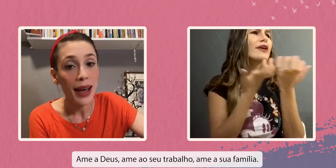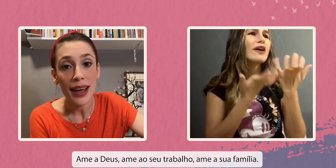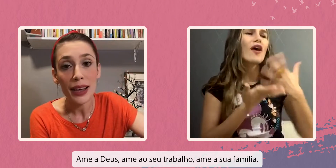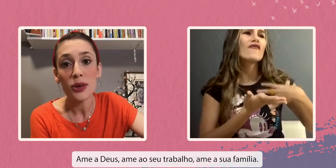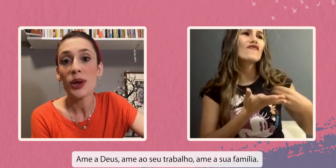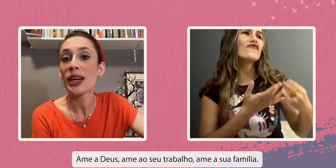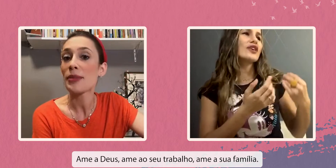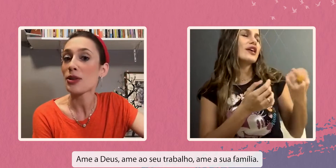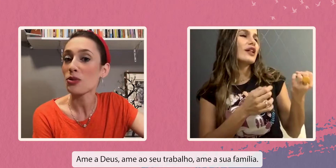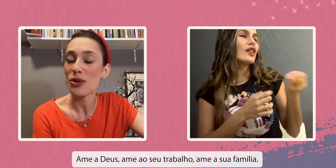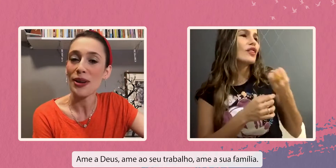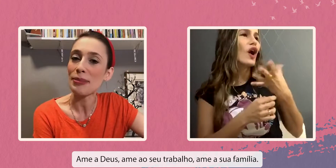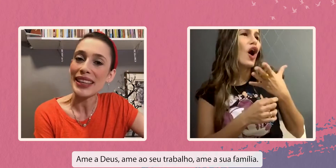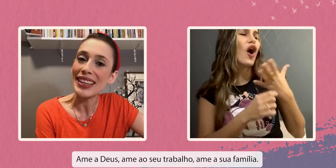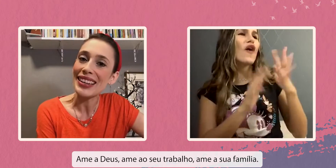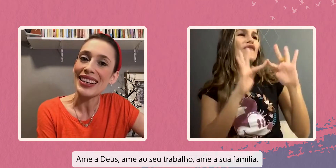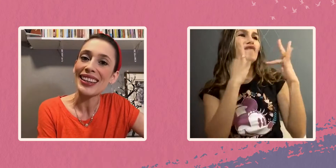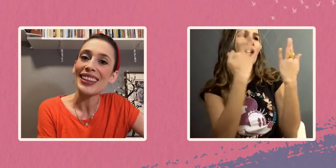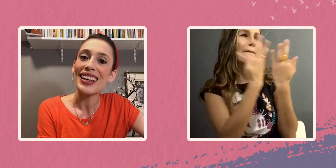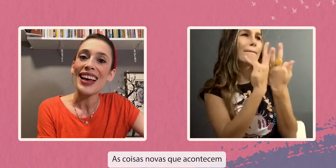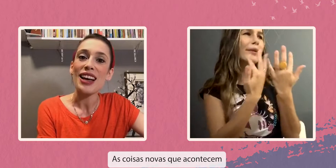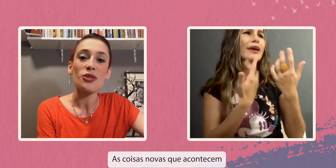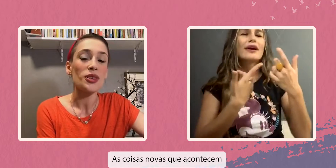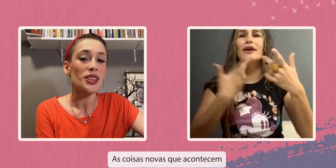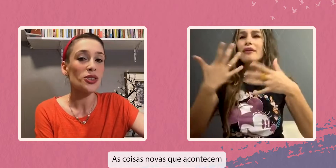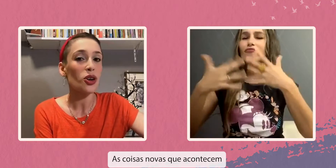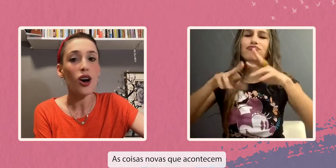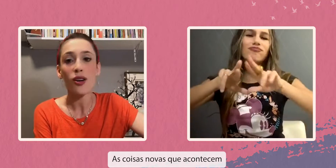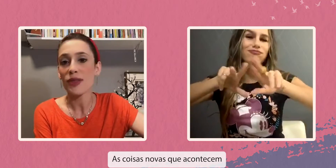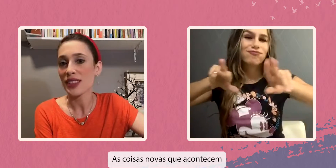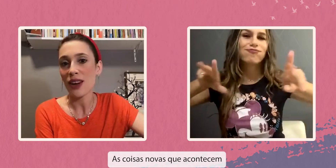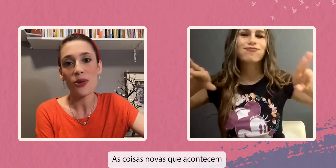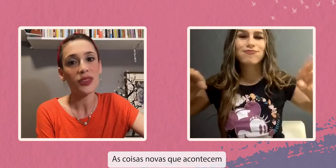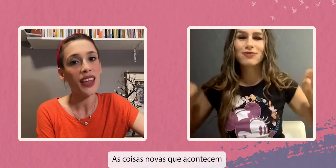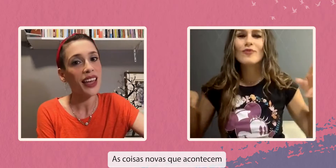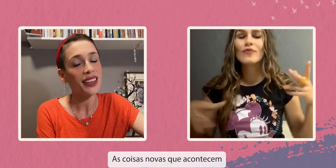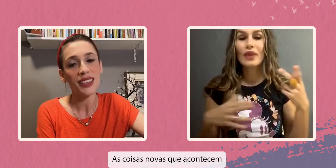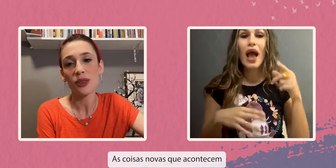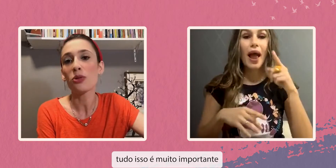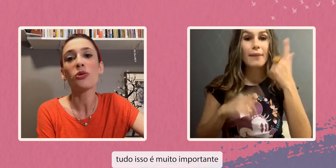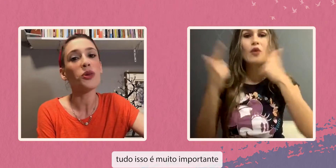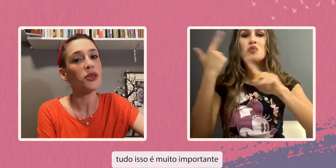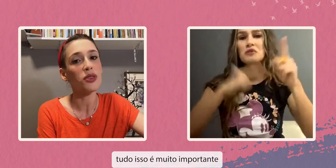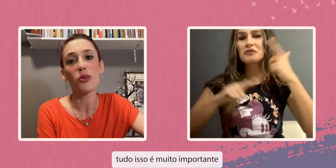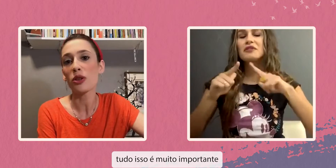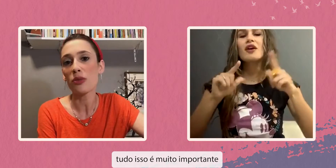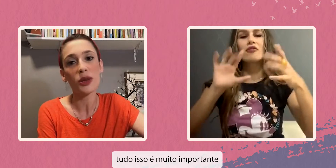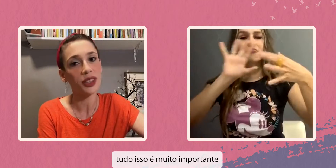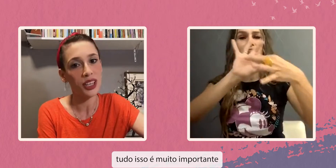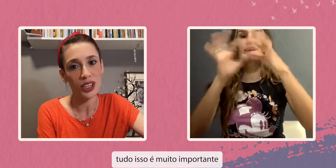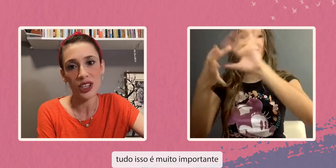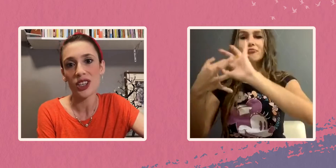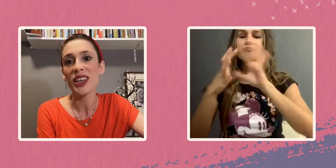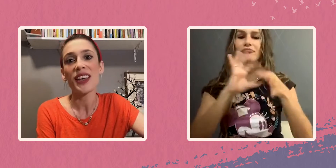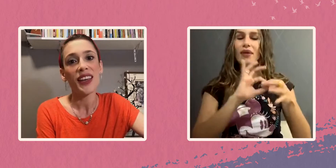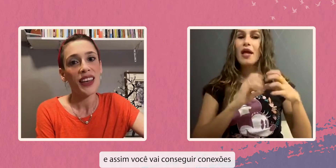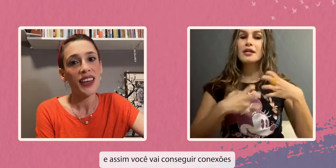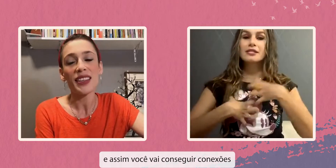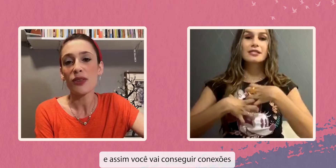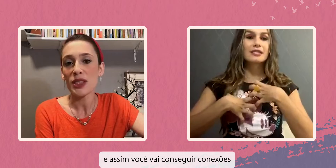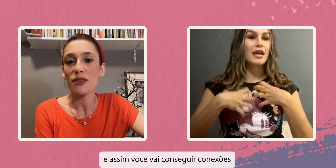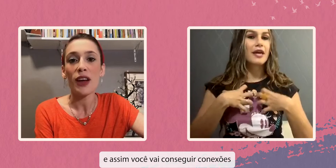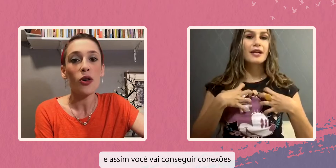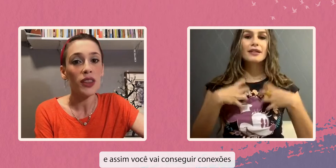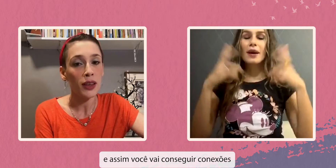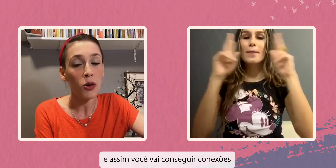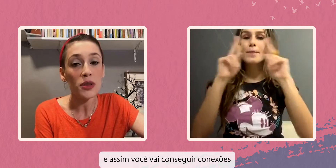seu trabalho, ame a sua família, as coisas novas que acontecem, tudo isso é muito importante. E